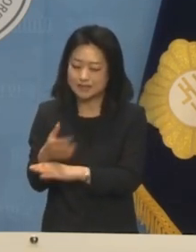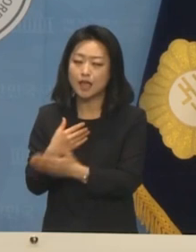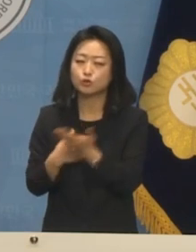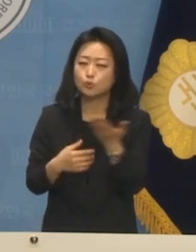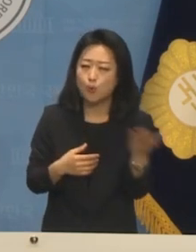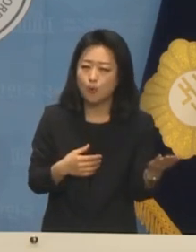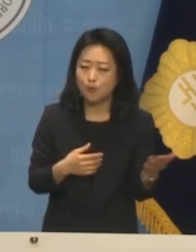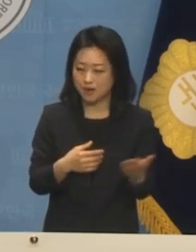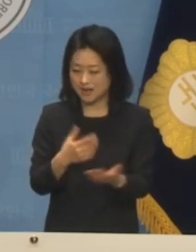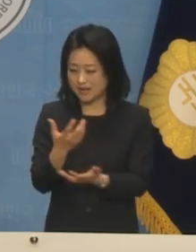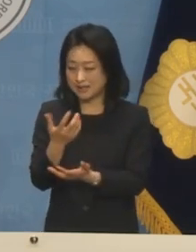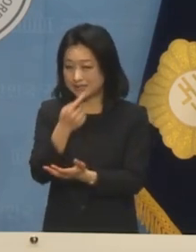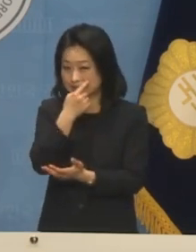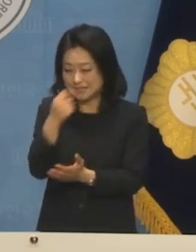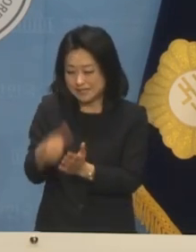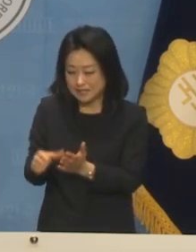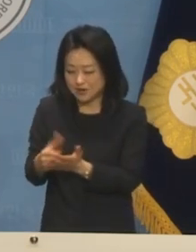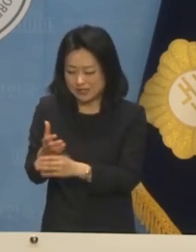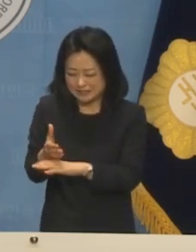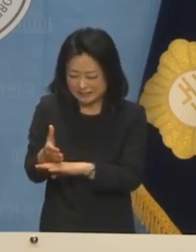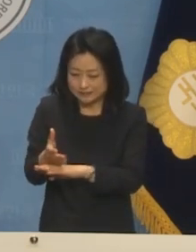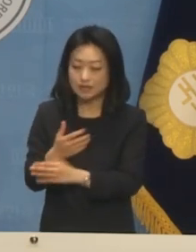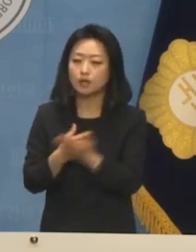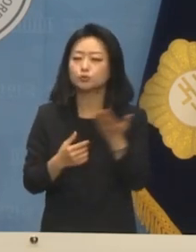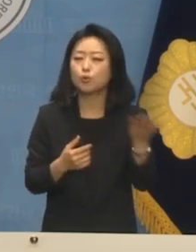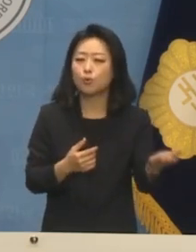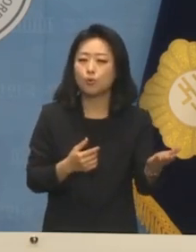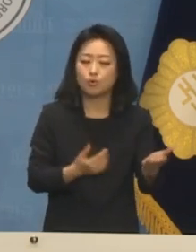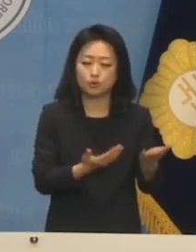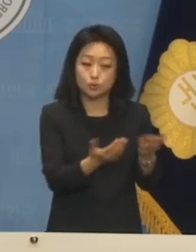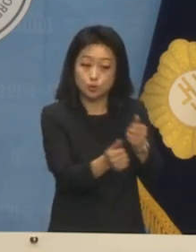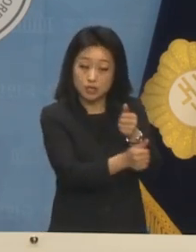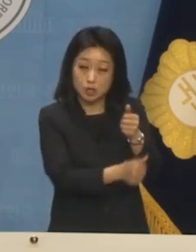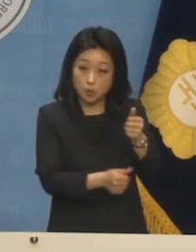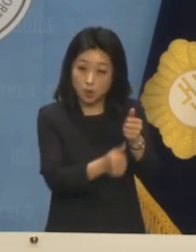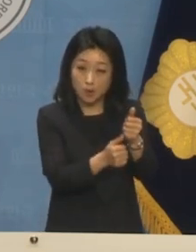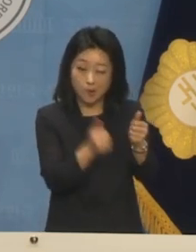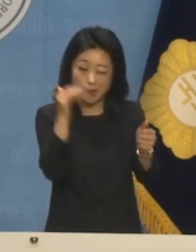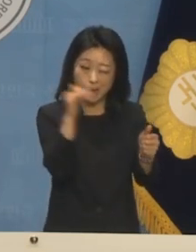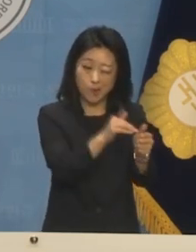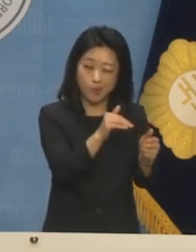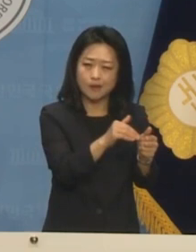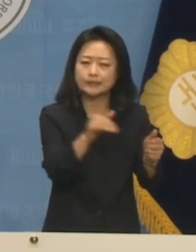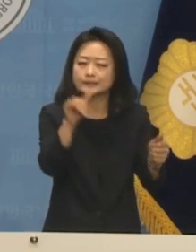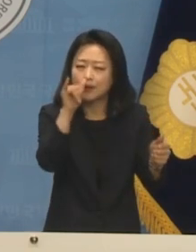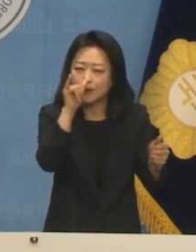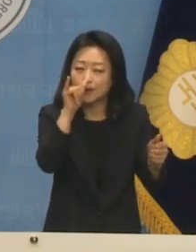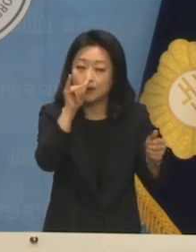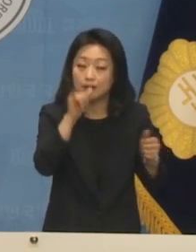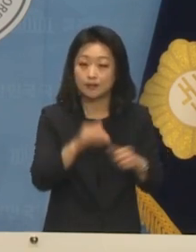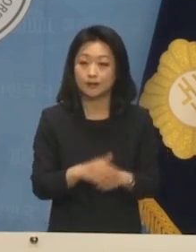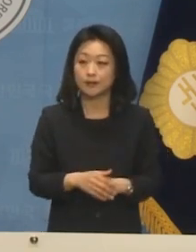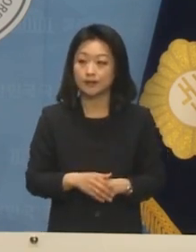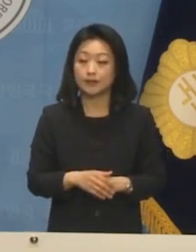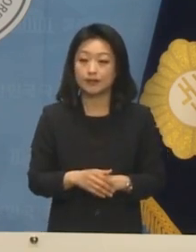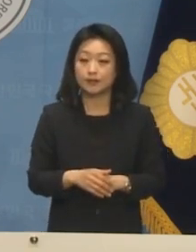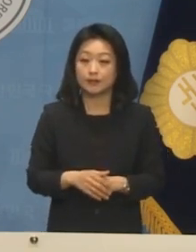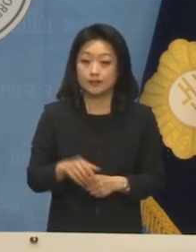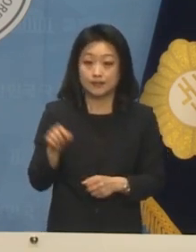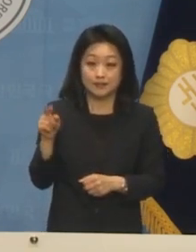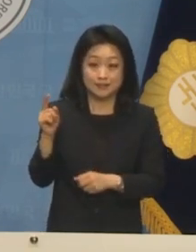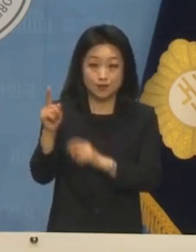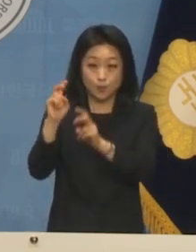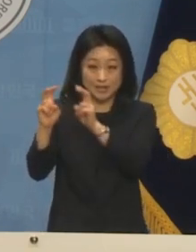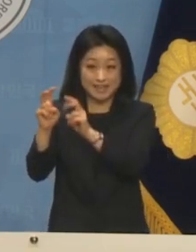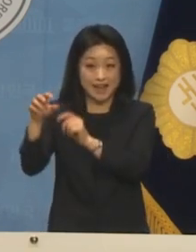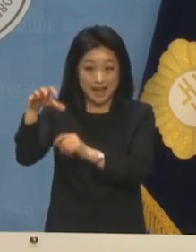입증 자료를 최대한 늦게 제출하는 방식으로 노동위원회 제도를 악용하고 있다는 겁니다. 즉, 사용자